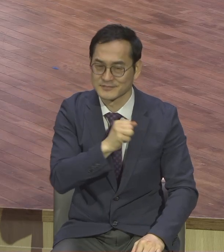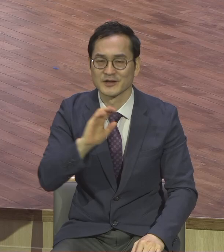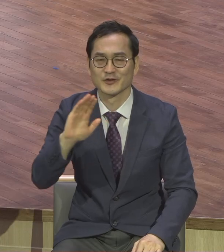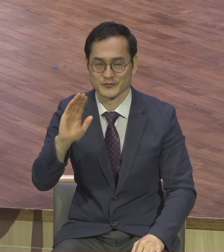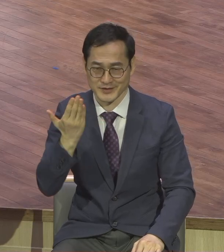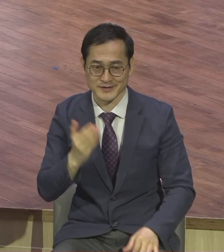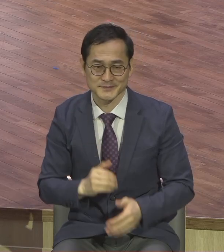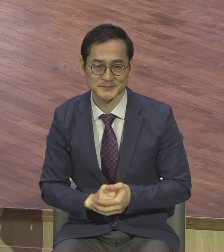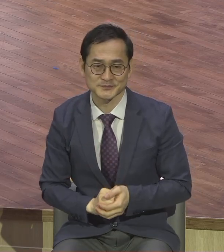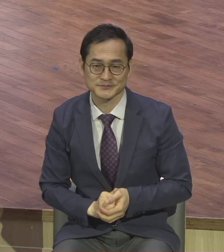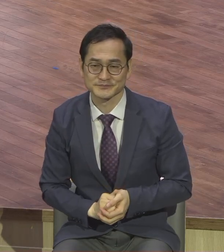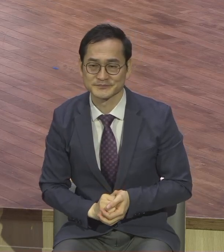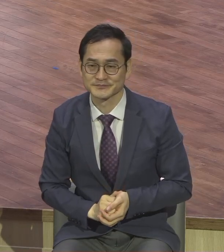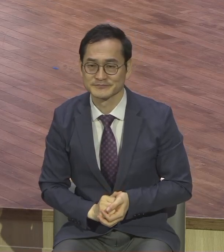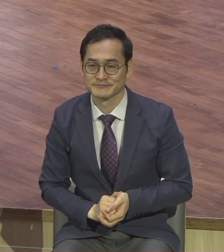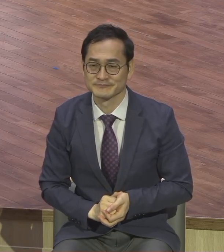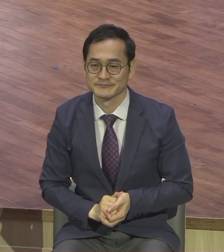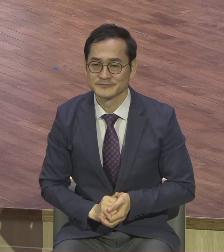이거예요.